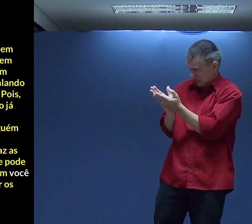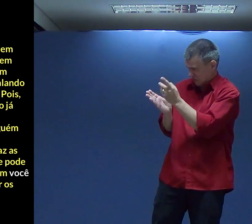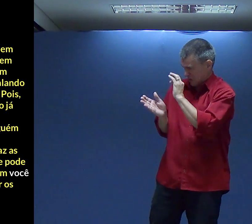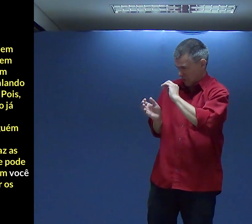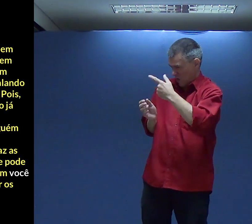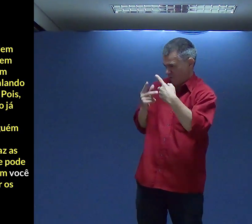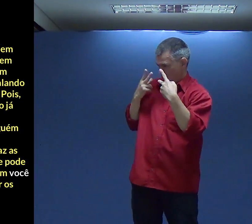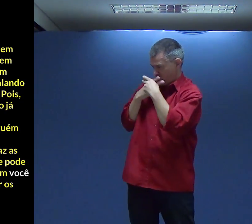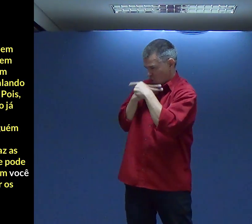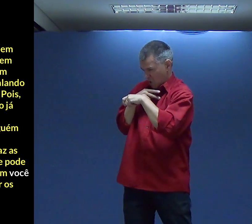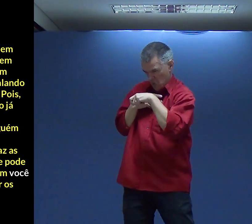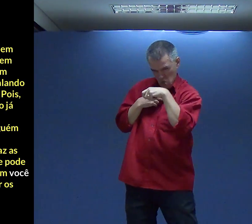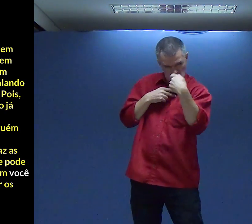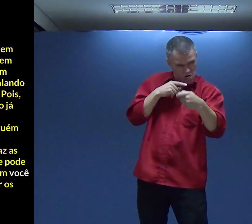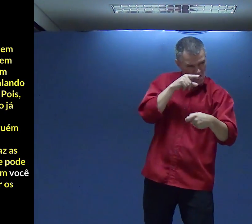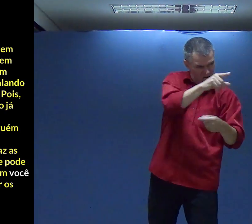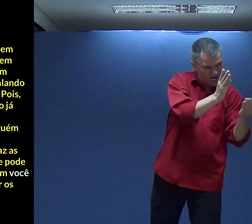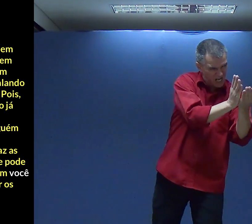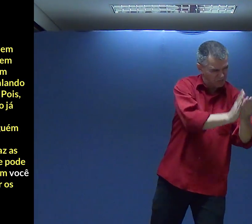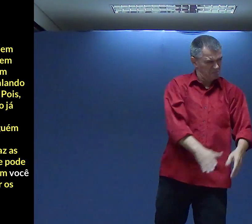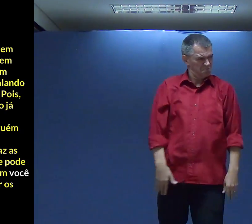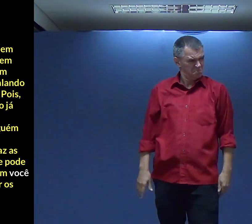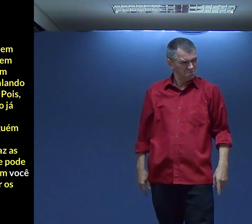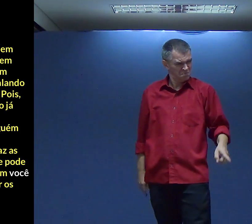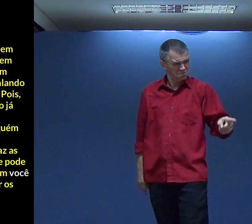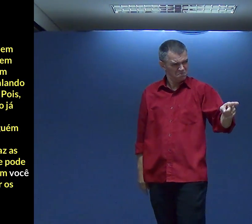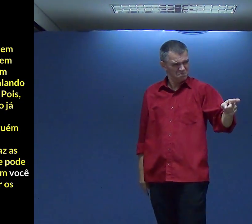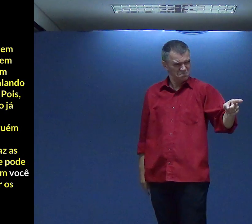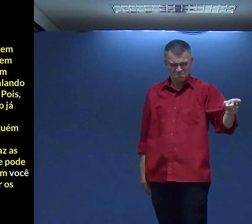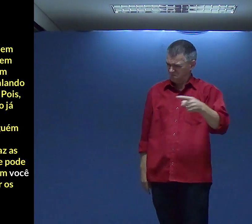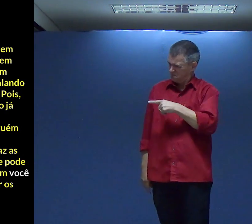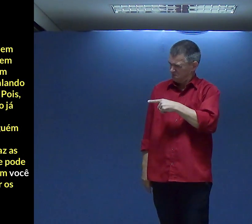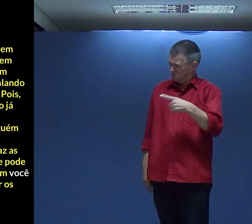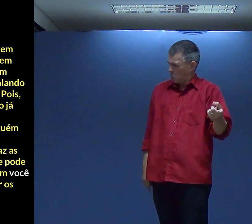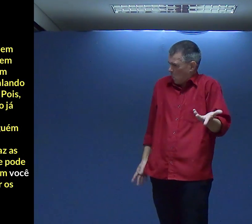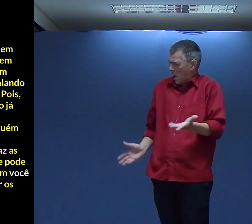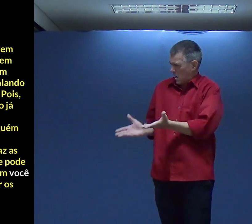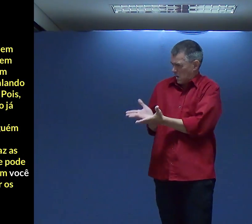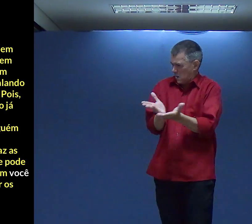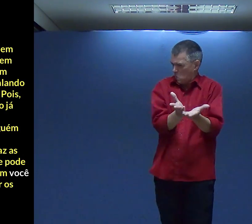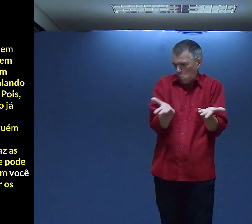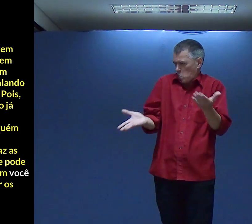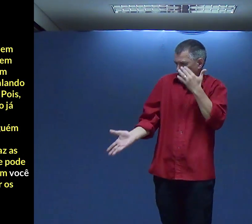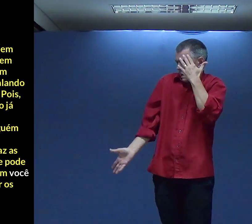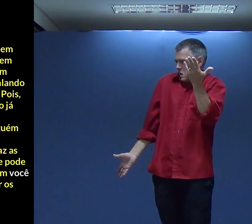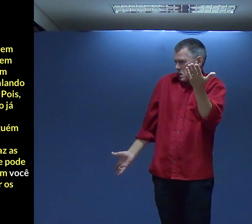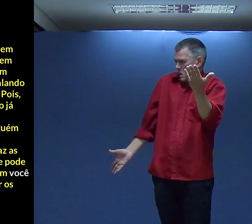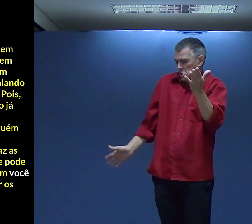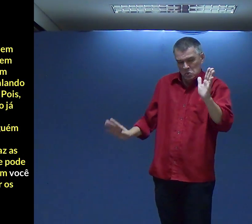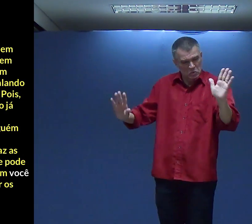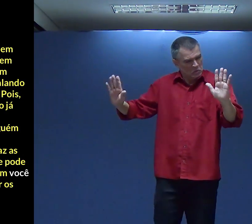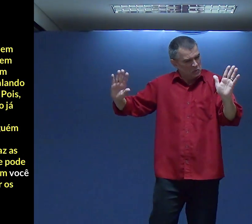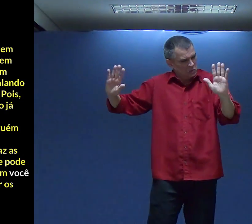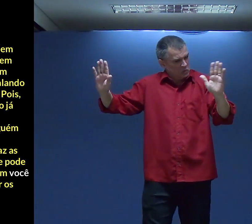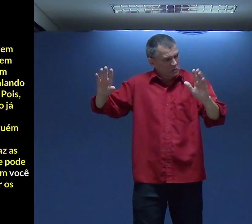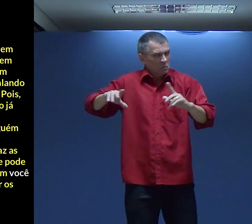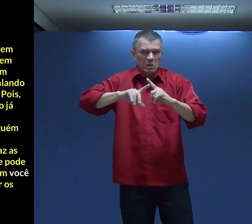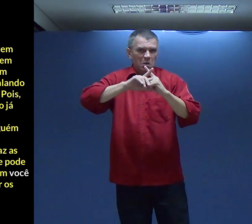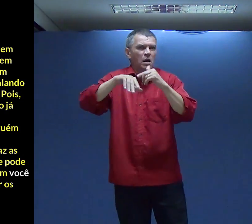aí De repente Você olha E puxa Um crente De fofoca Como que eu faço Com quem Eu